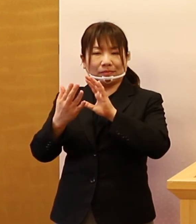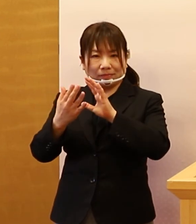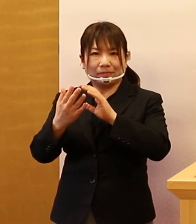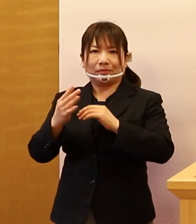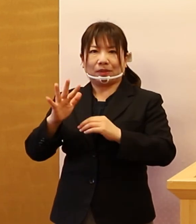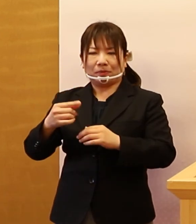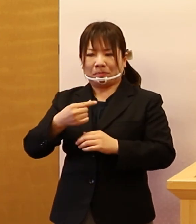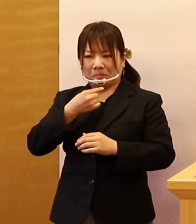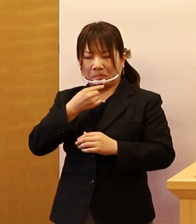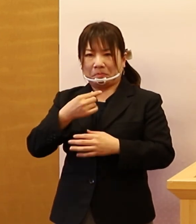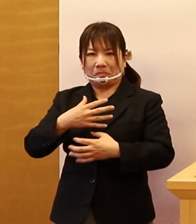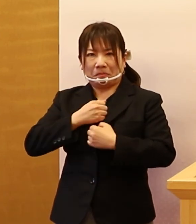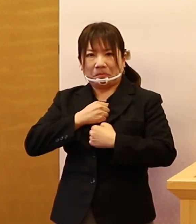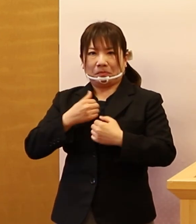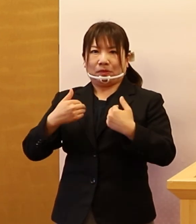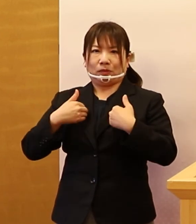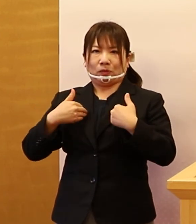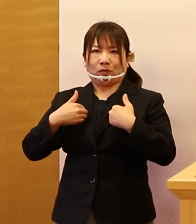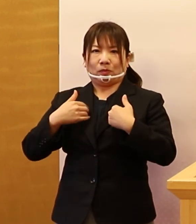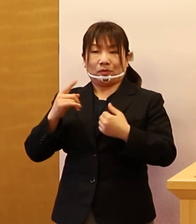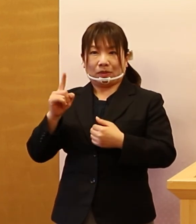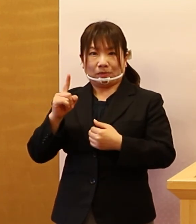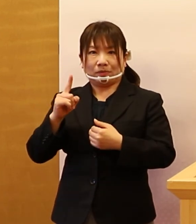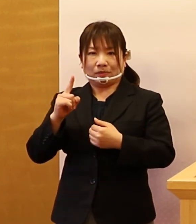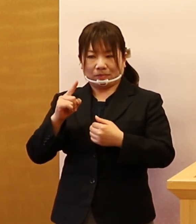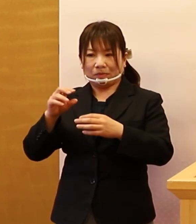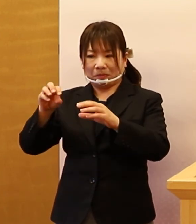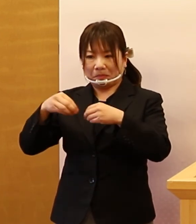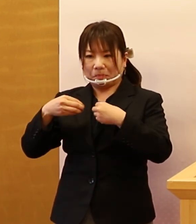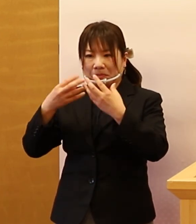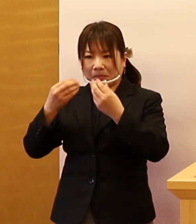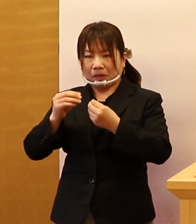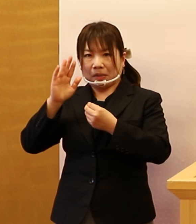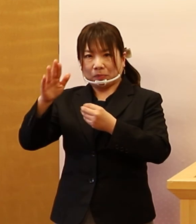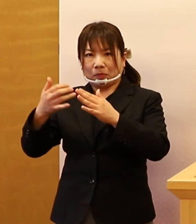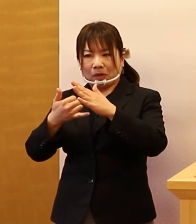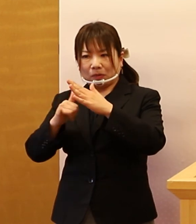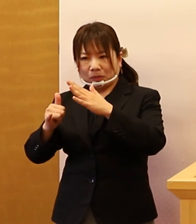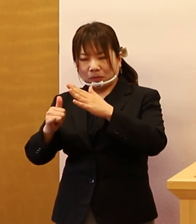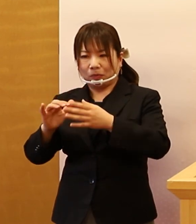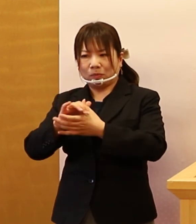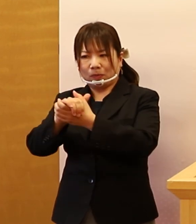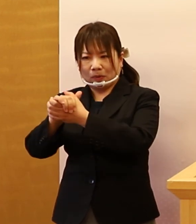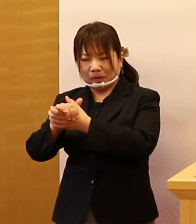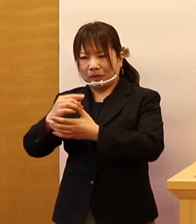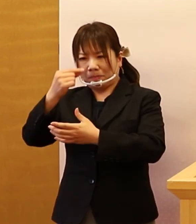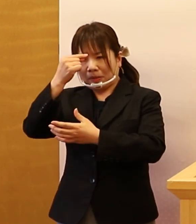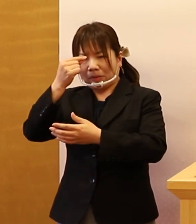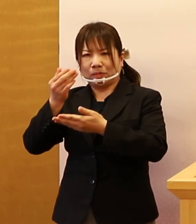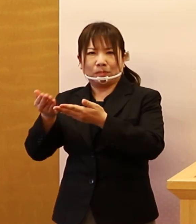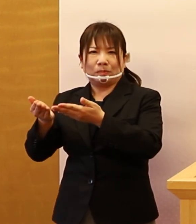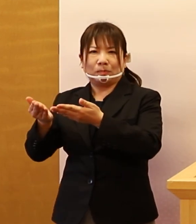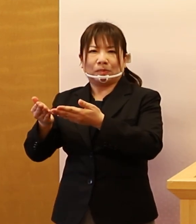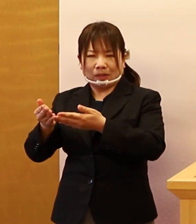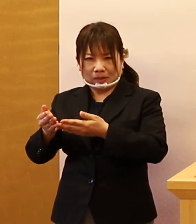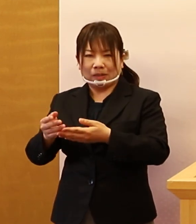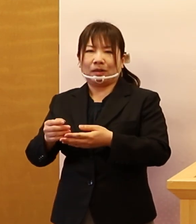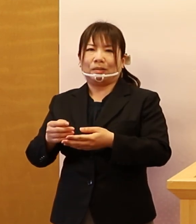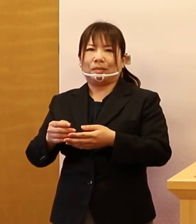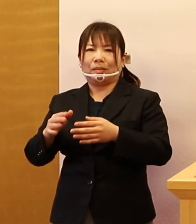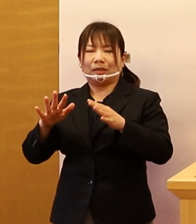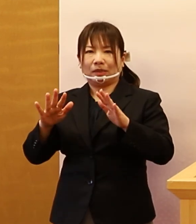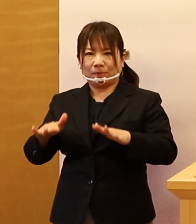ご家族やご友人の健康を守るためにも、引き続き手洗いや密を避けるとい